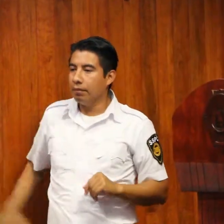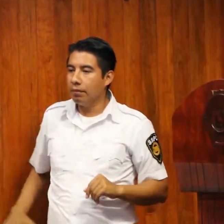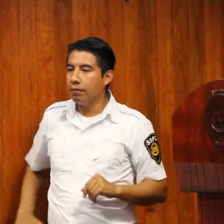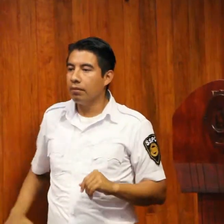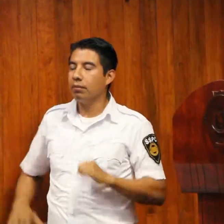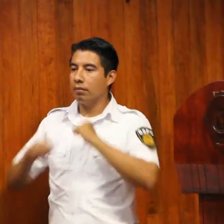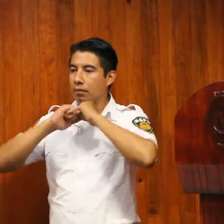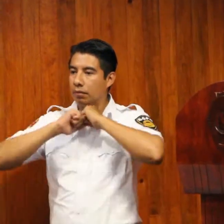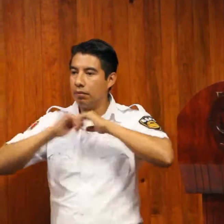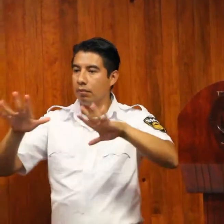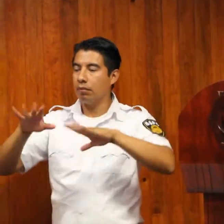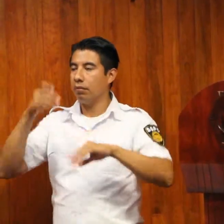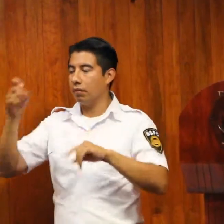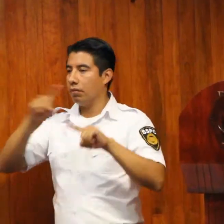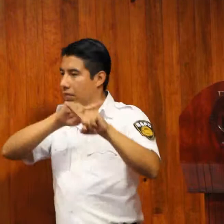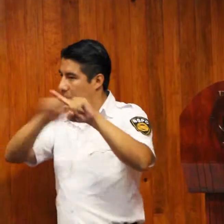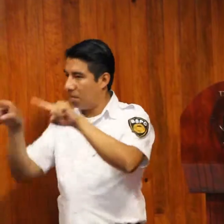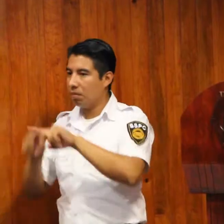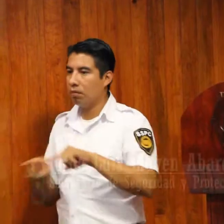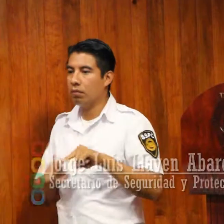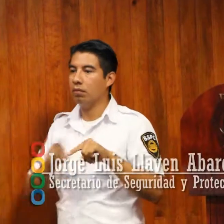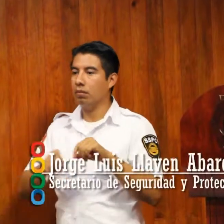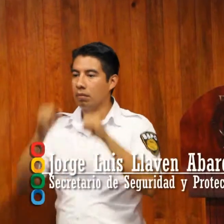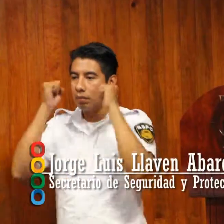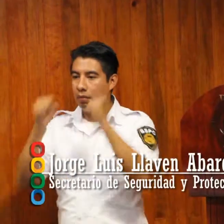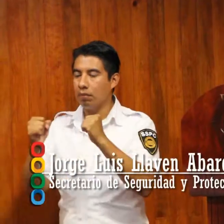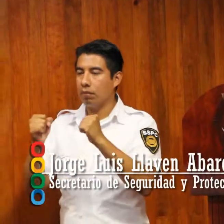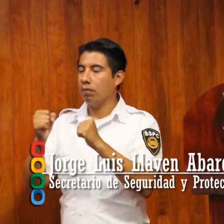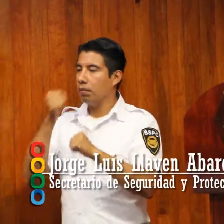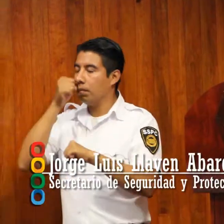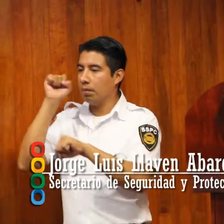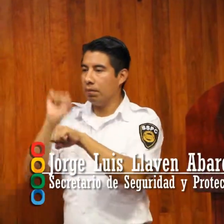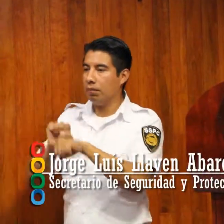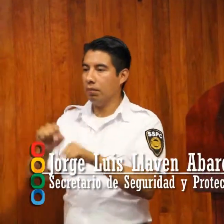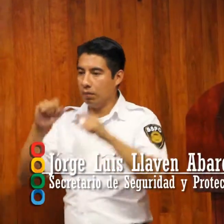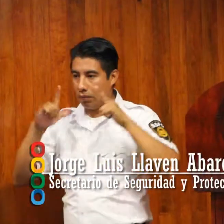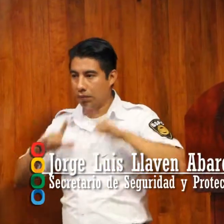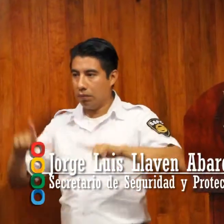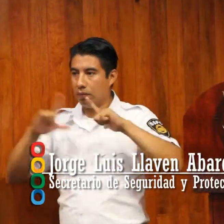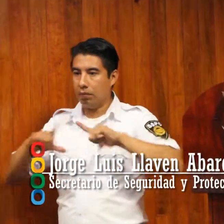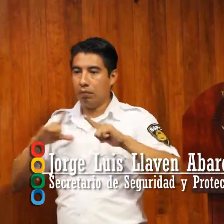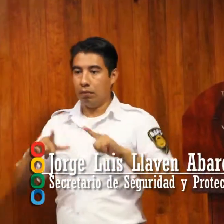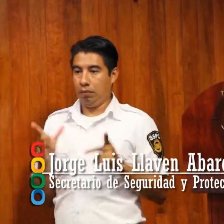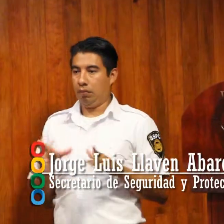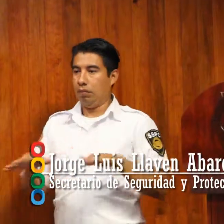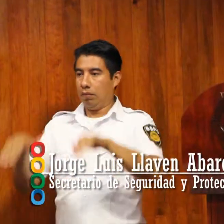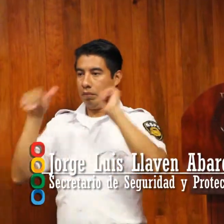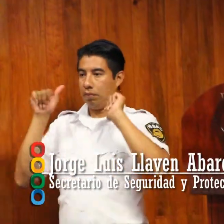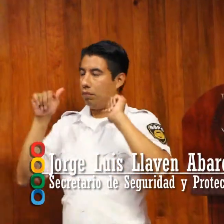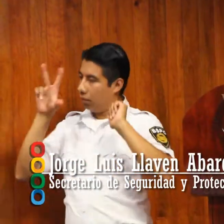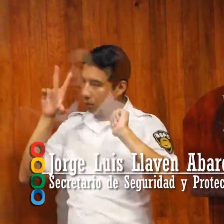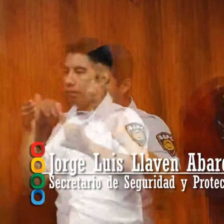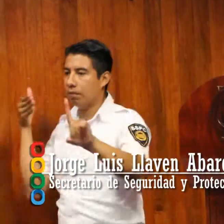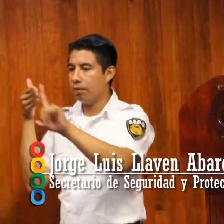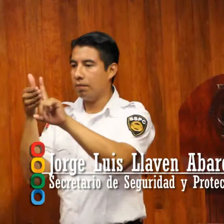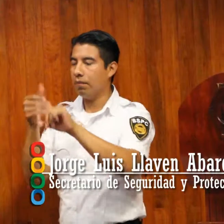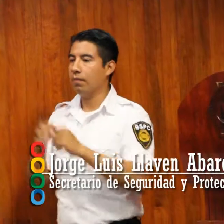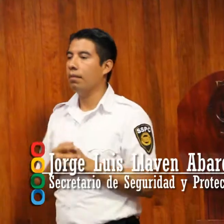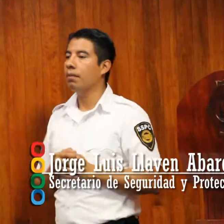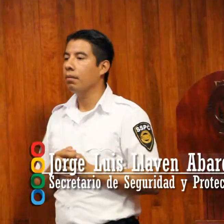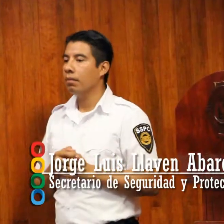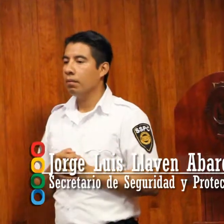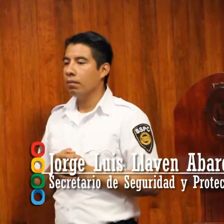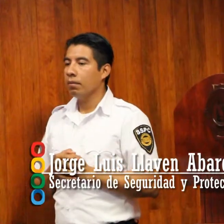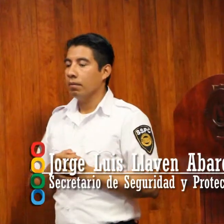en sus diferentes áreas, y la Secretaría de Seguridad y Protección Ciudadana no está exenta de ello. Por